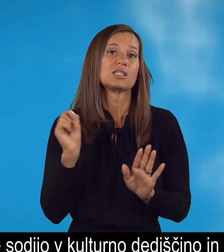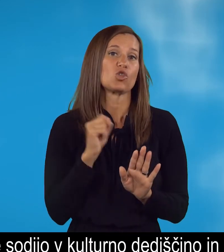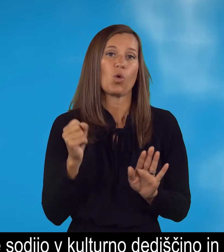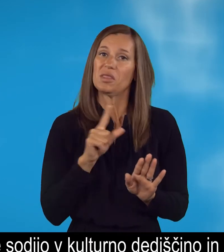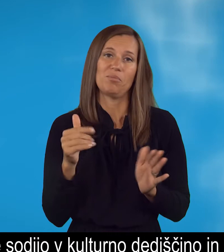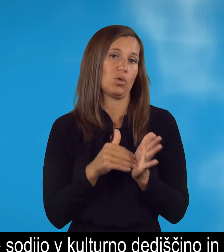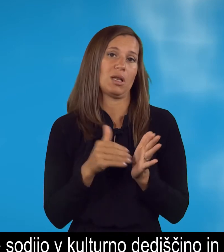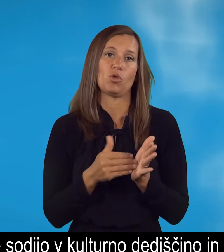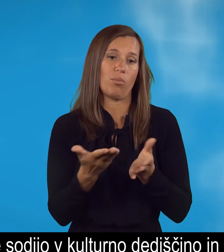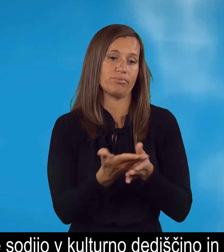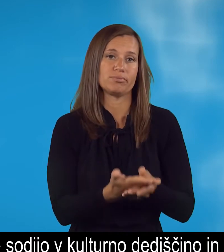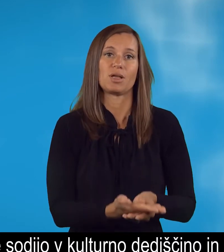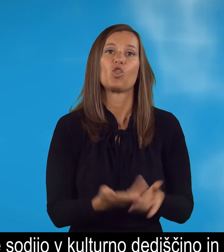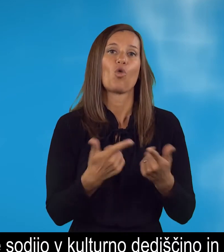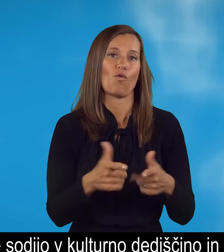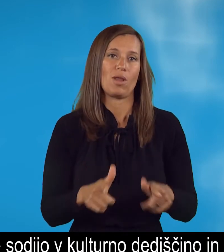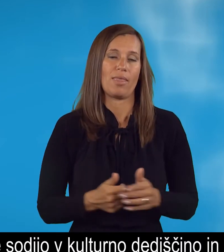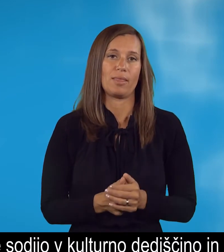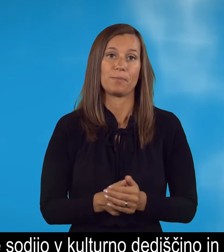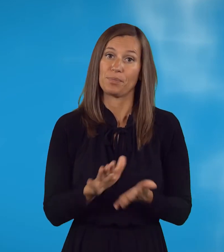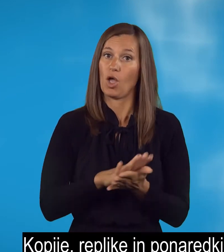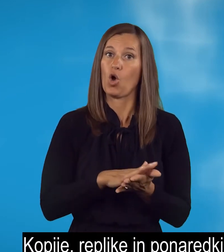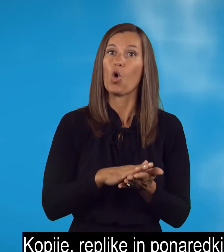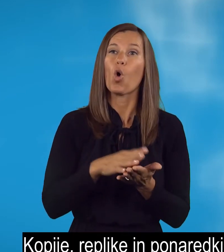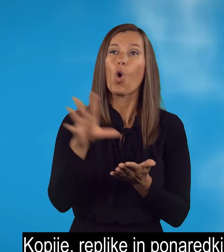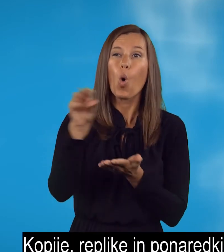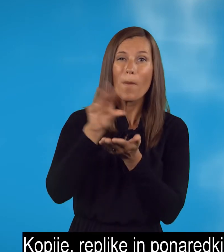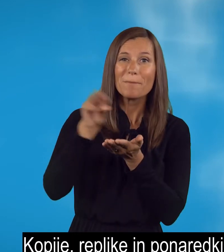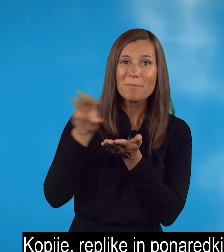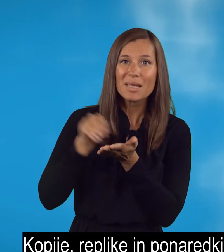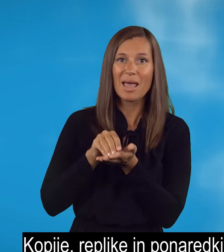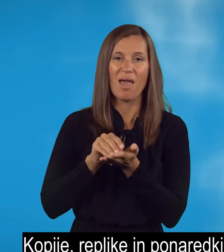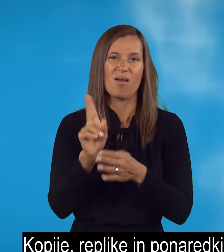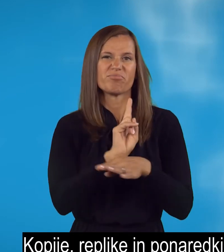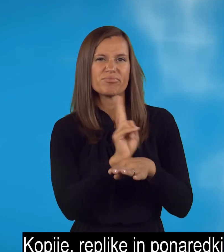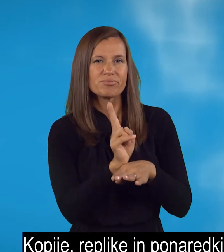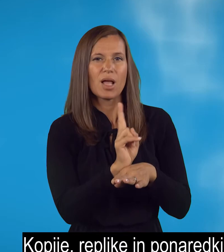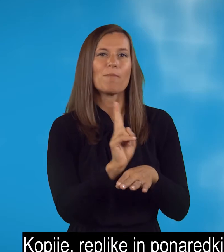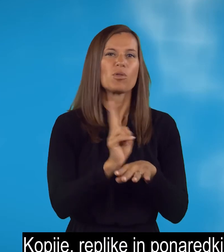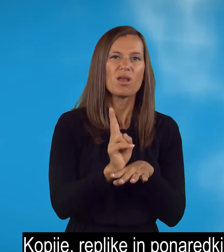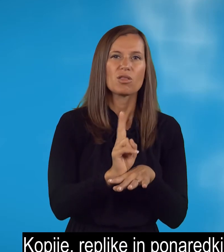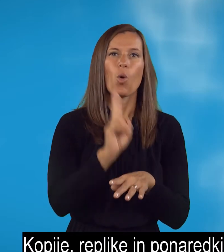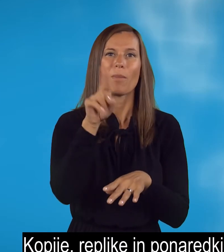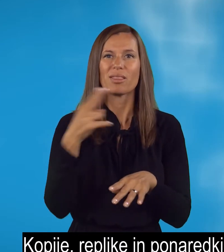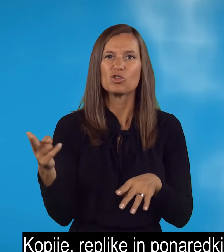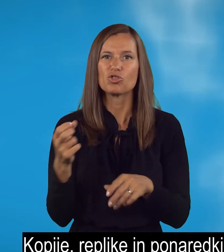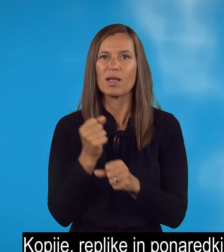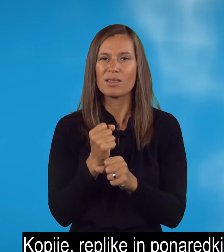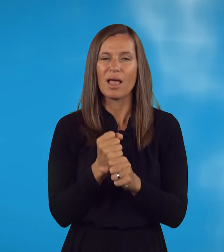potrebno predložiti dovoljenj. Kopije, replike in ponaredki umetniških del ne spadajo